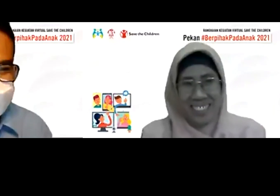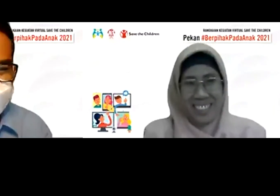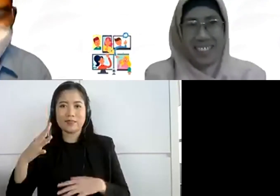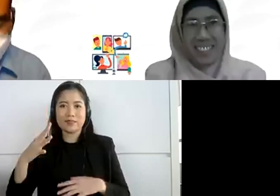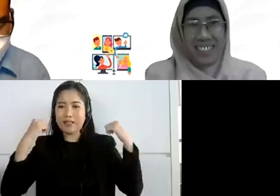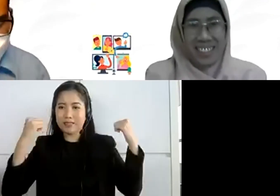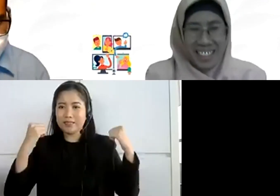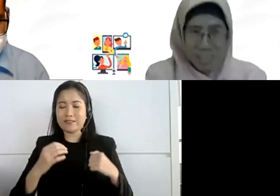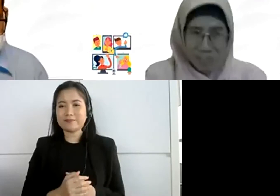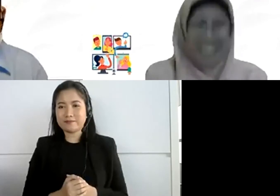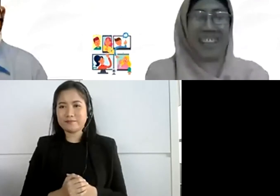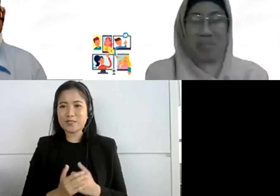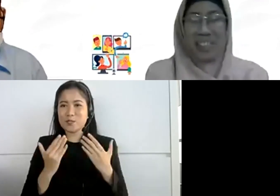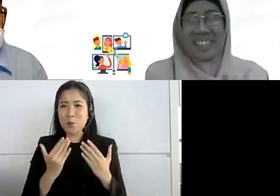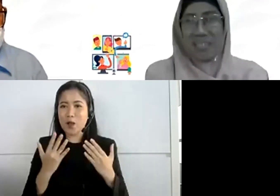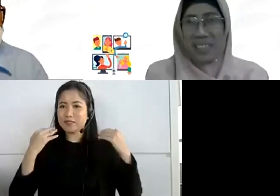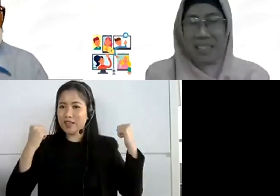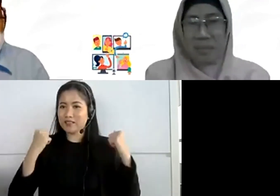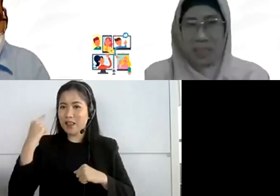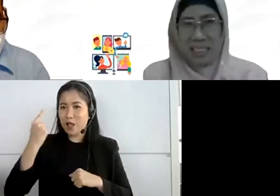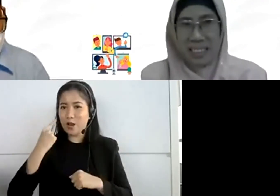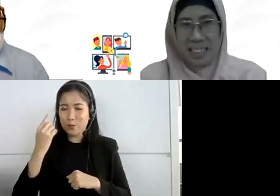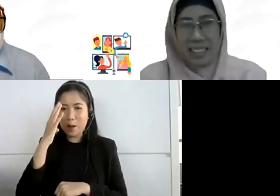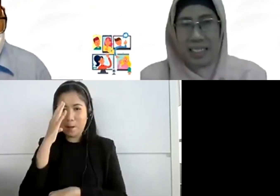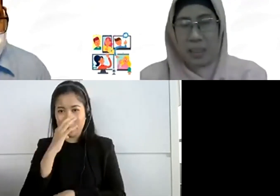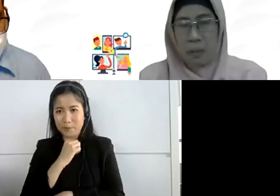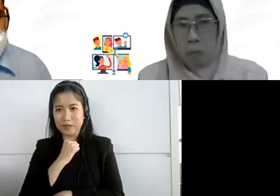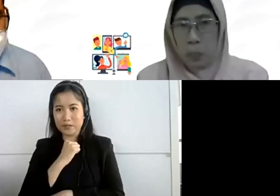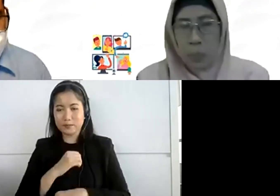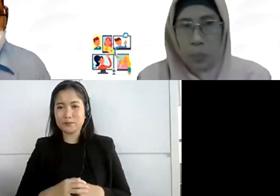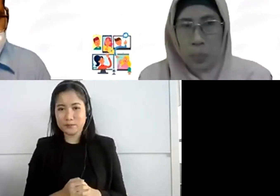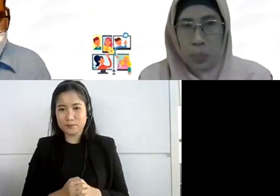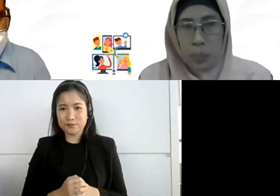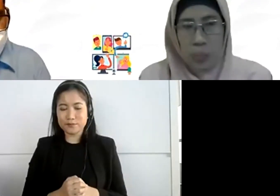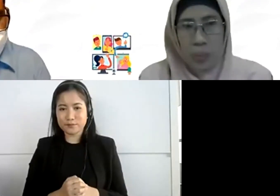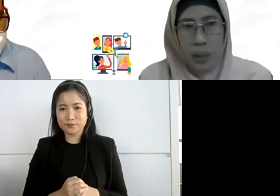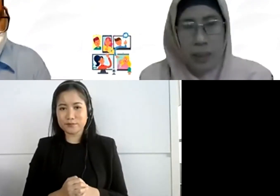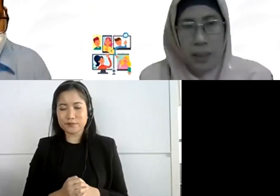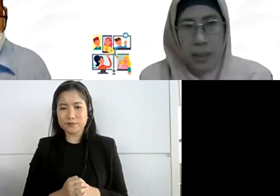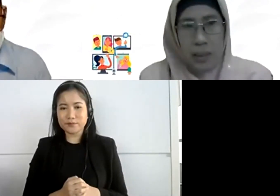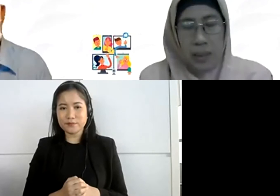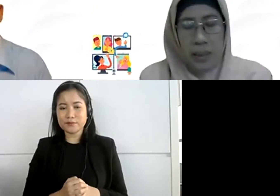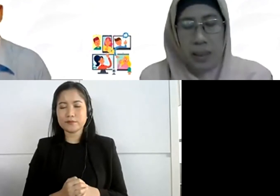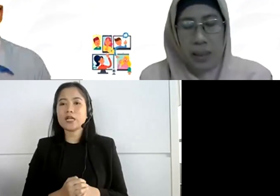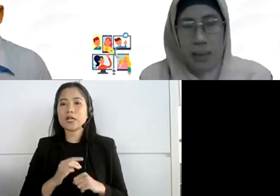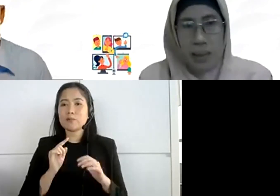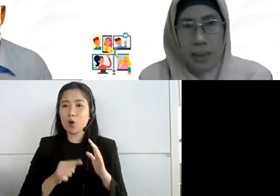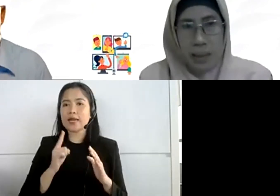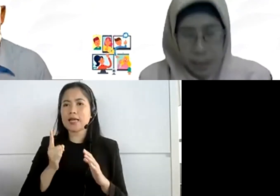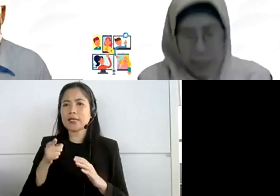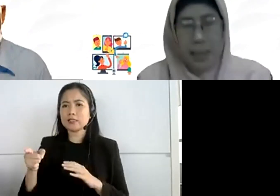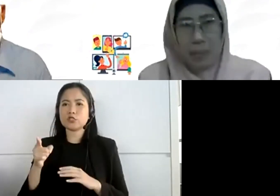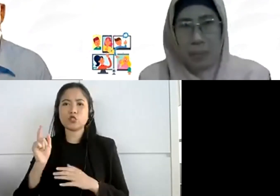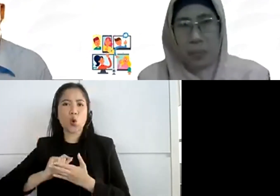mudah-mudahan sehat selalu ya, Bu ya. Amin, amin. Nah, Bu, kita berangkat dari mungkin apa yang telah dilakukan oleh pihak sekolah ya